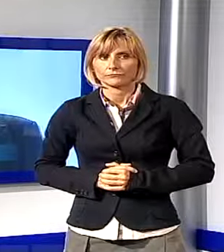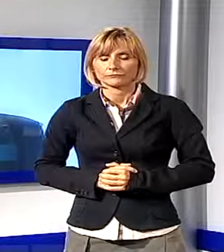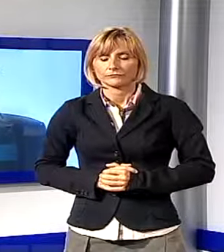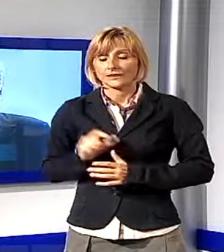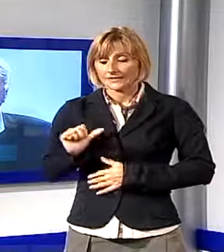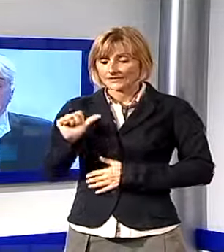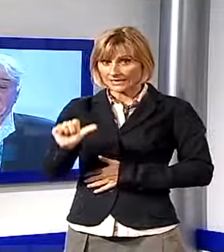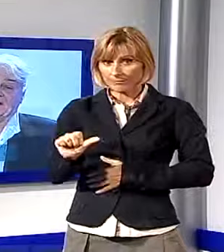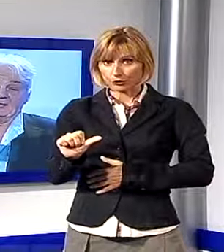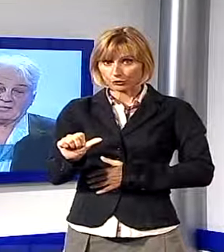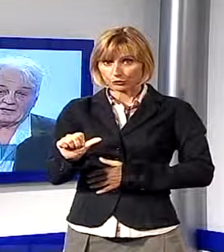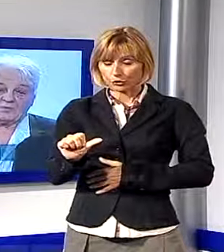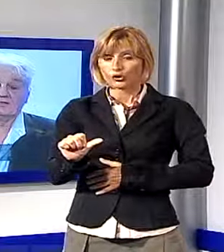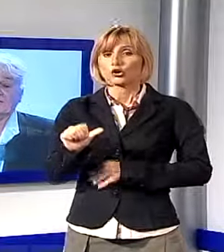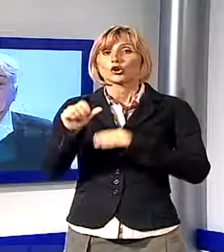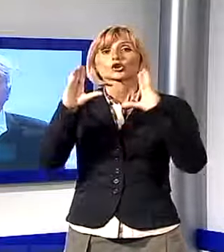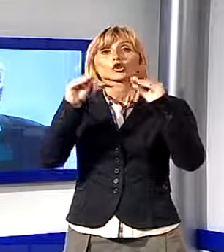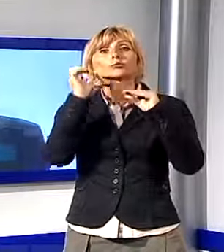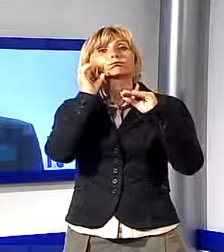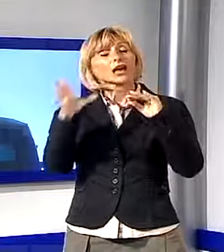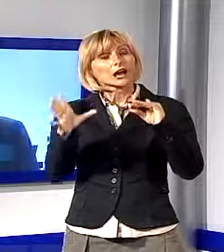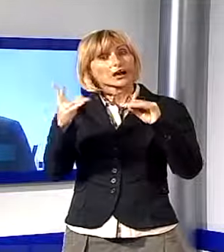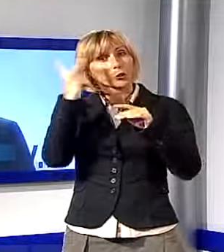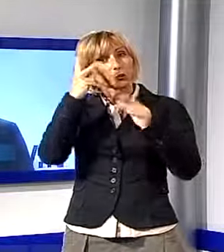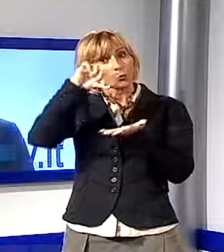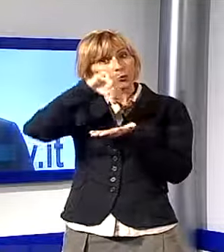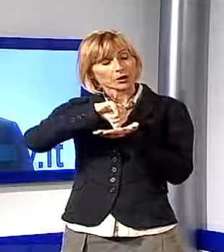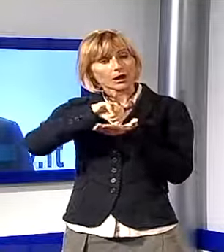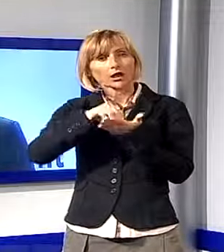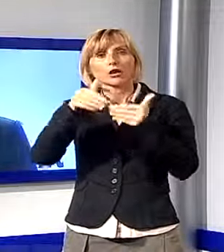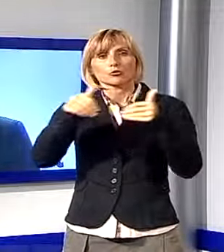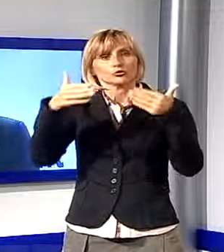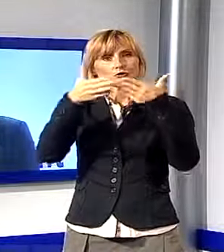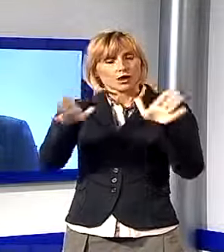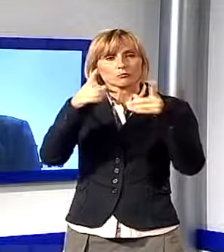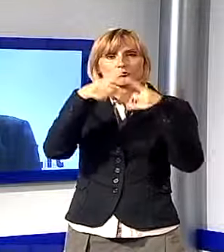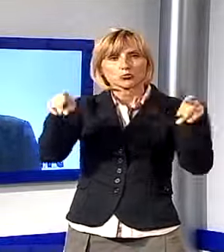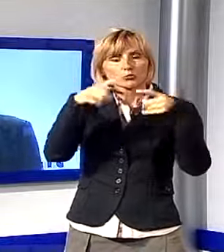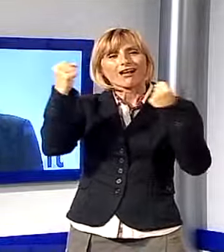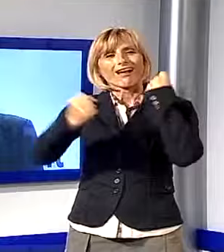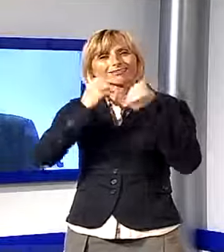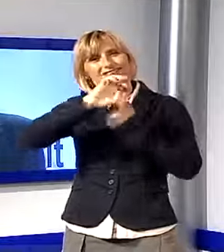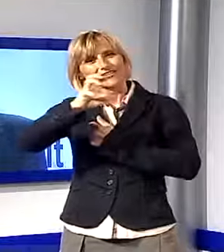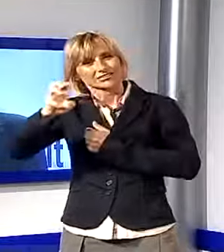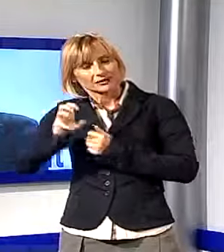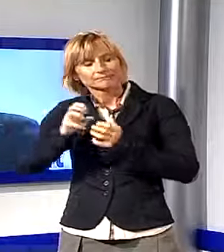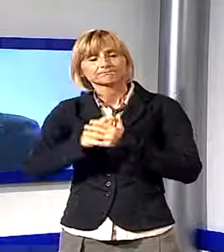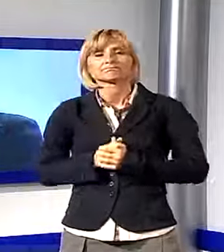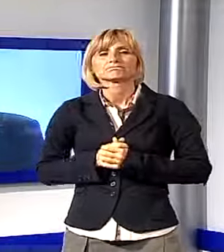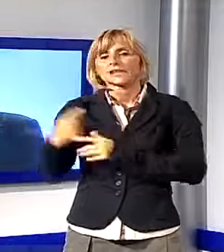Sabato Notte Bianca a Lucca, con musei aperti, musica e attività performative. Continua dunque una tradizione positiva,